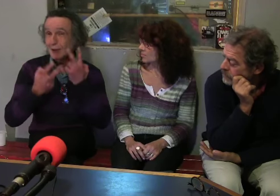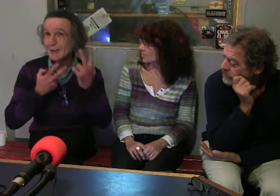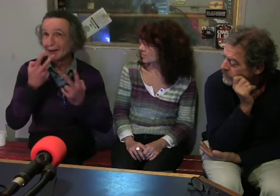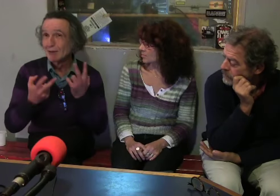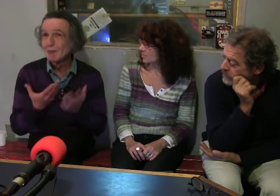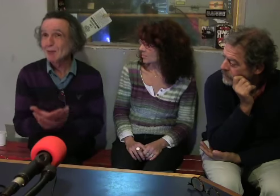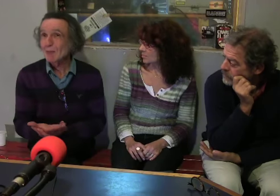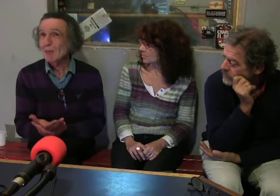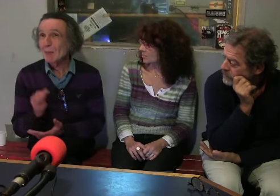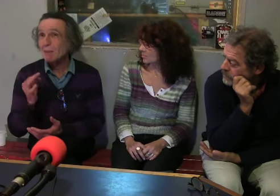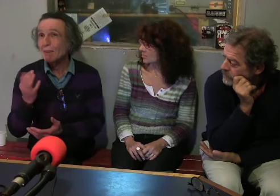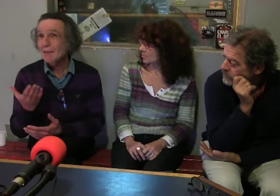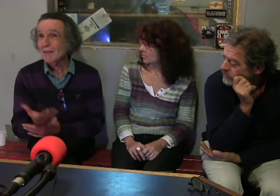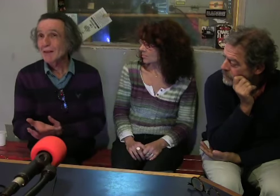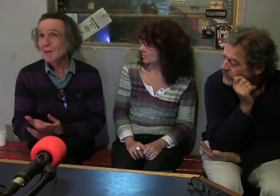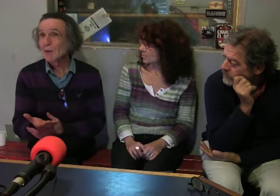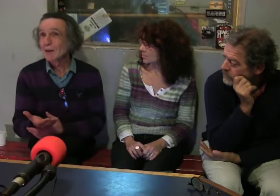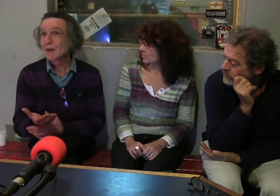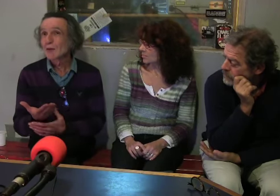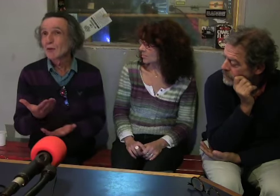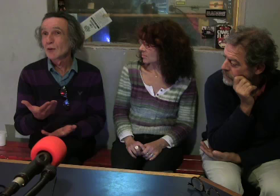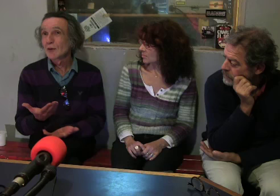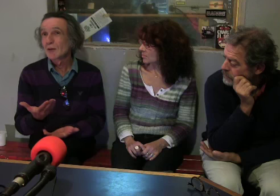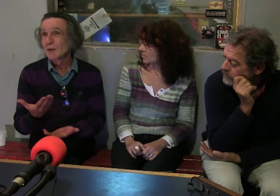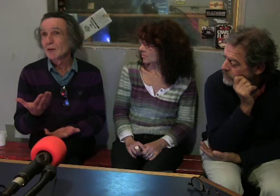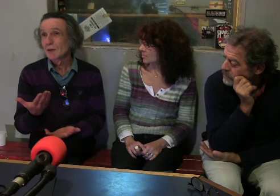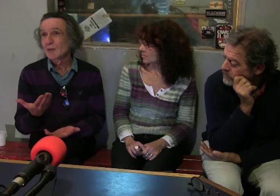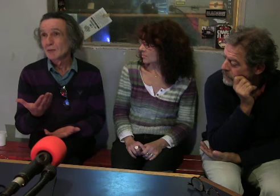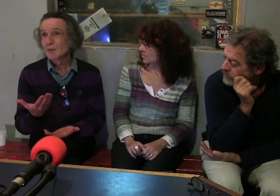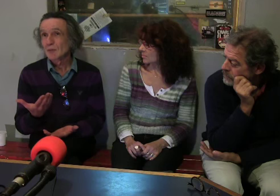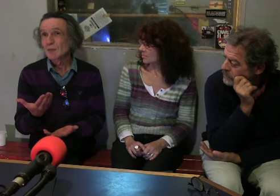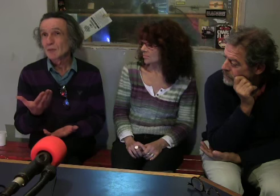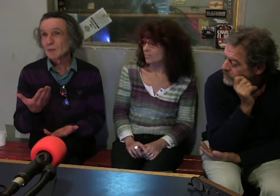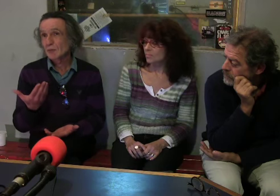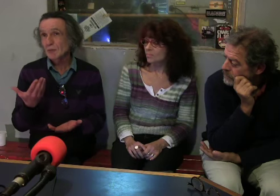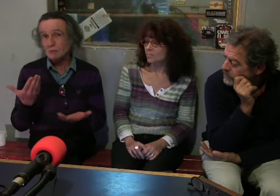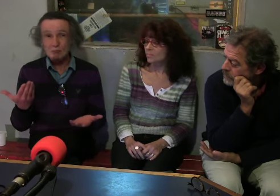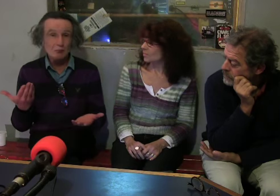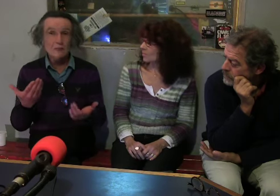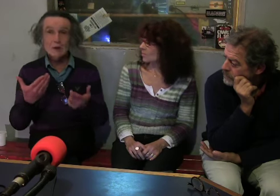elle est visuelle, elle renvoie à la langue des signes. Donc oui.